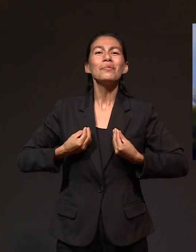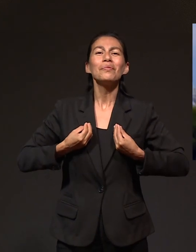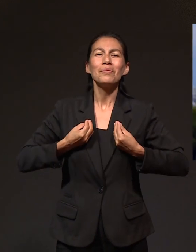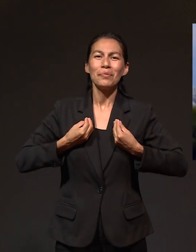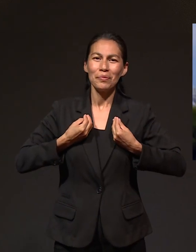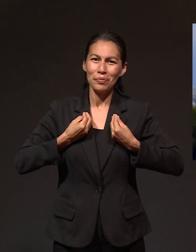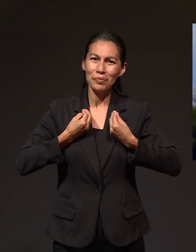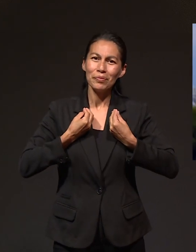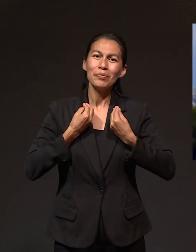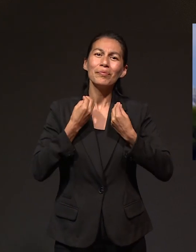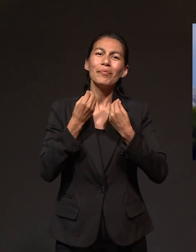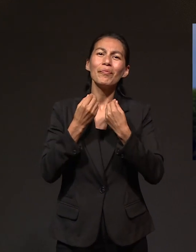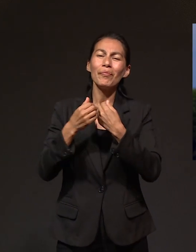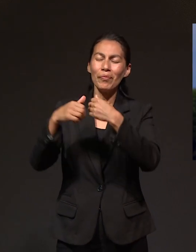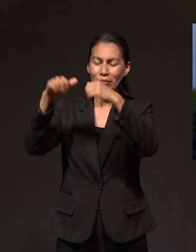Jesucristo,